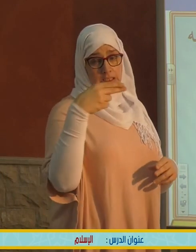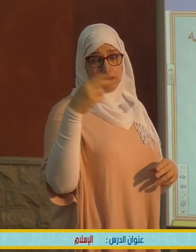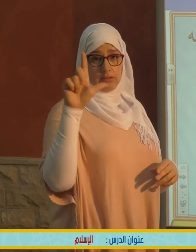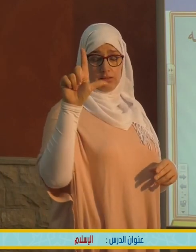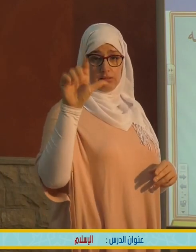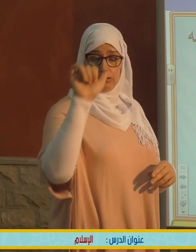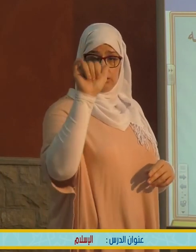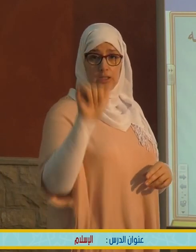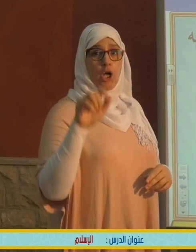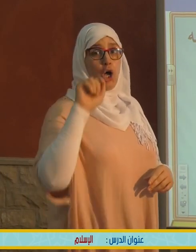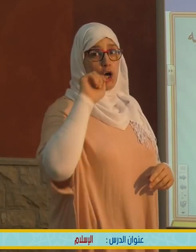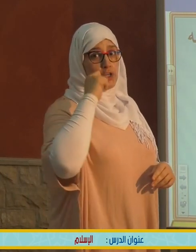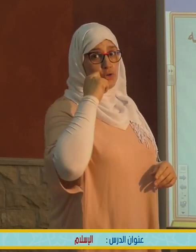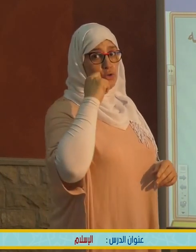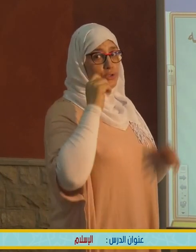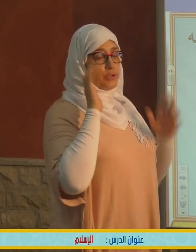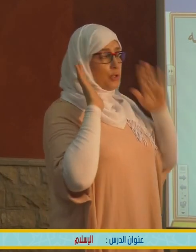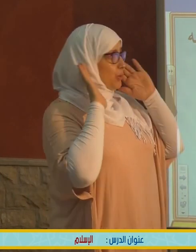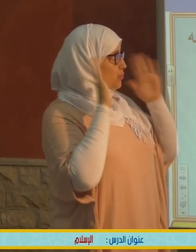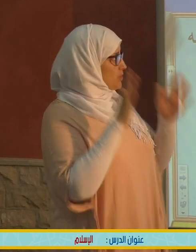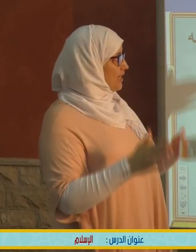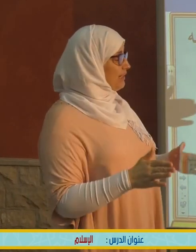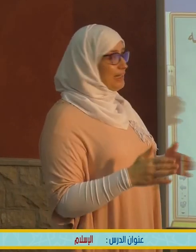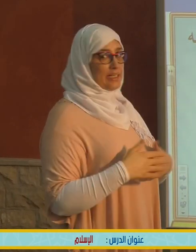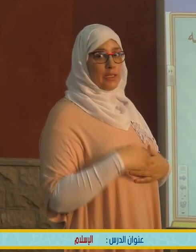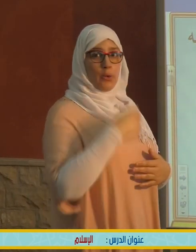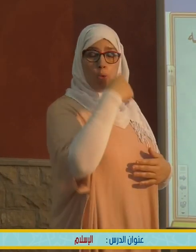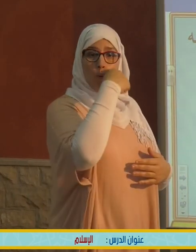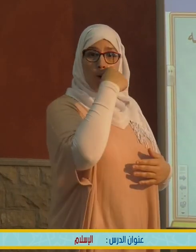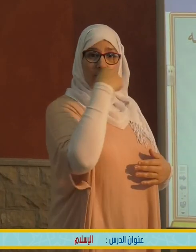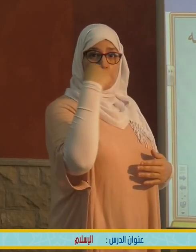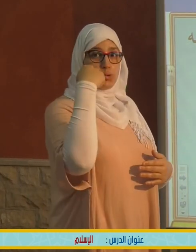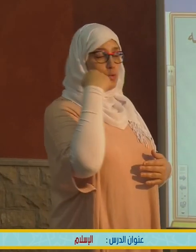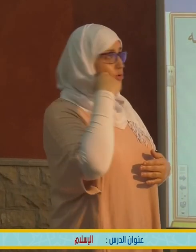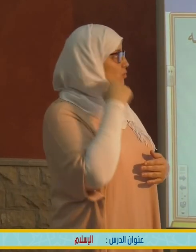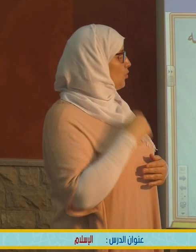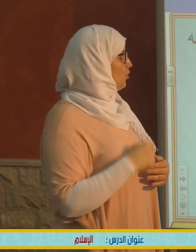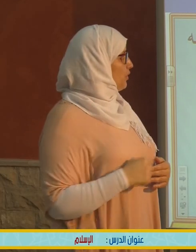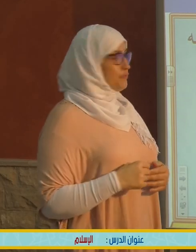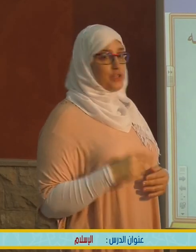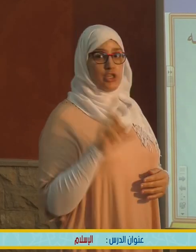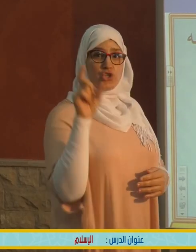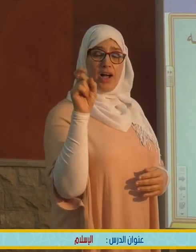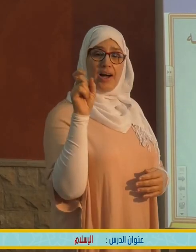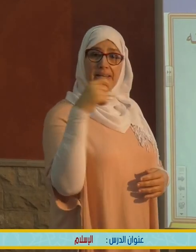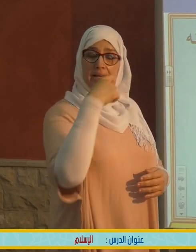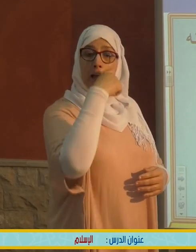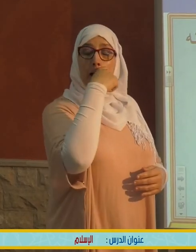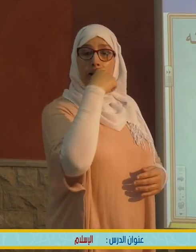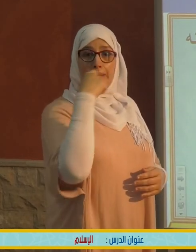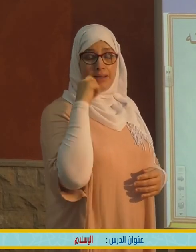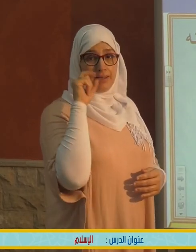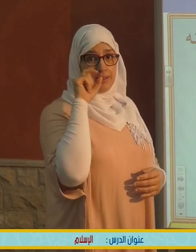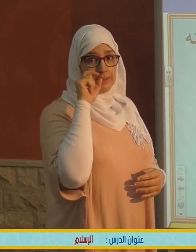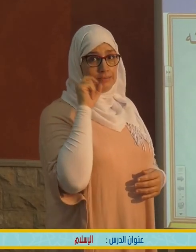علي رجل يصلي ويصوم في شهر